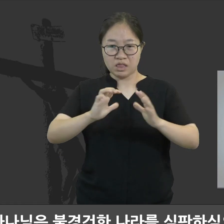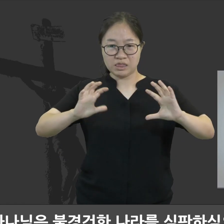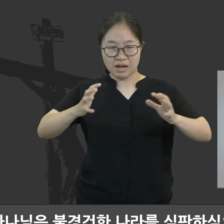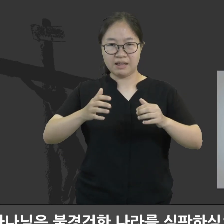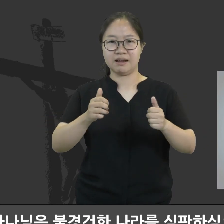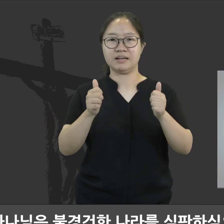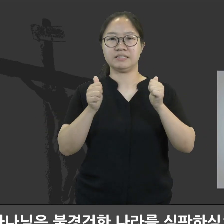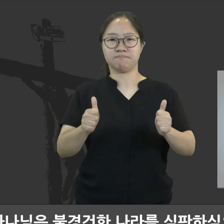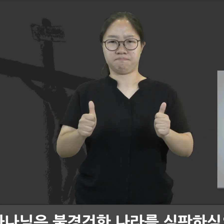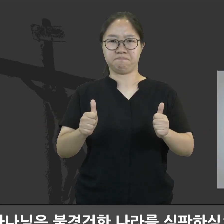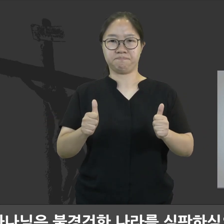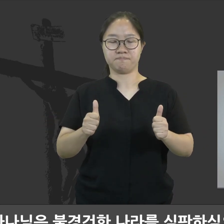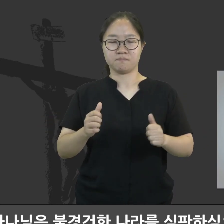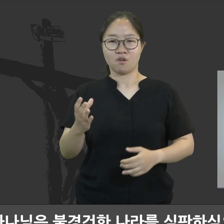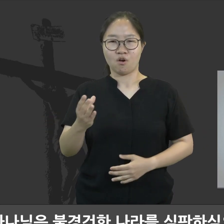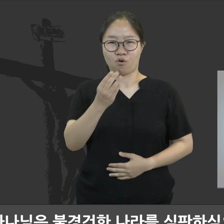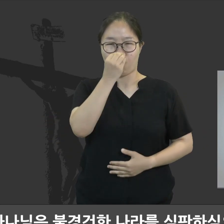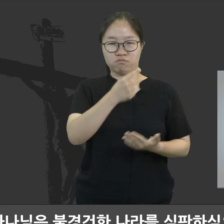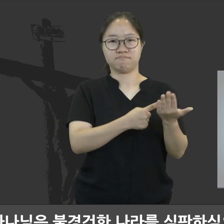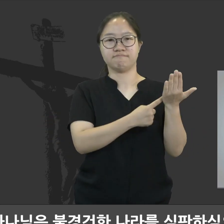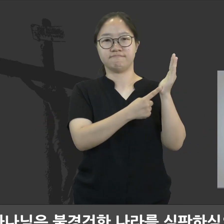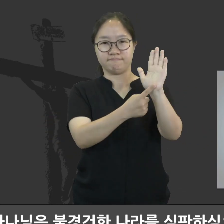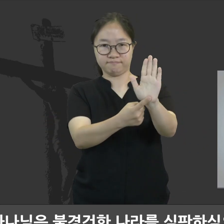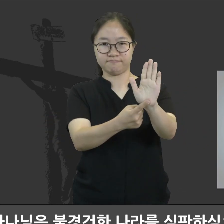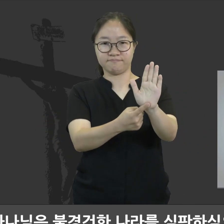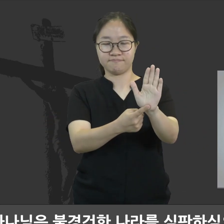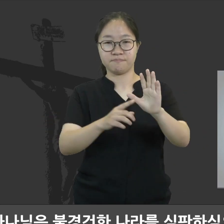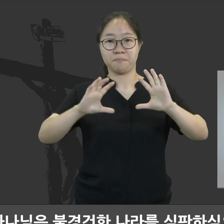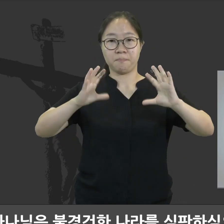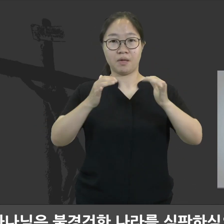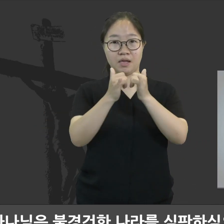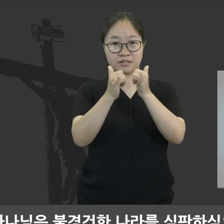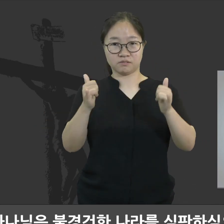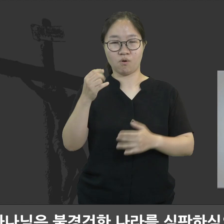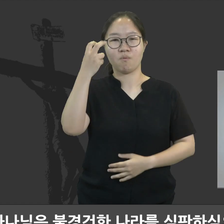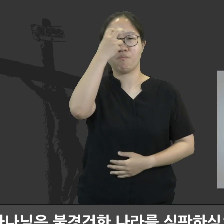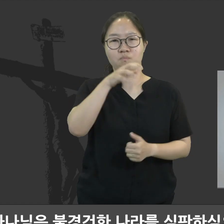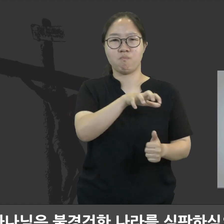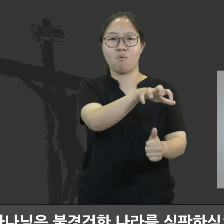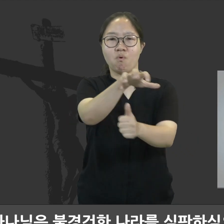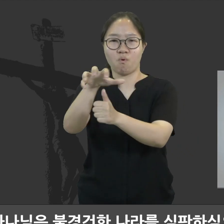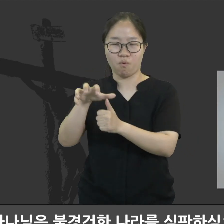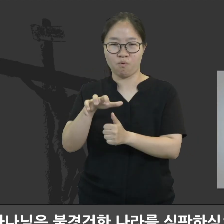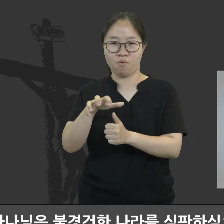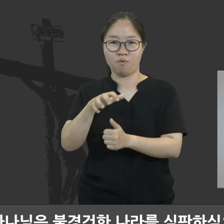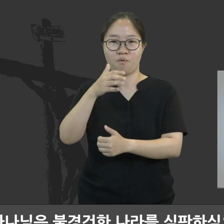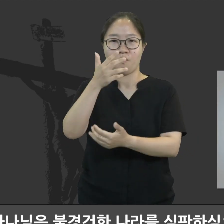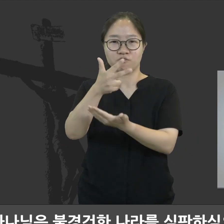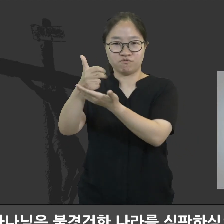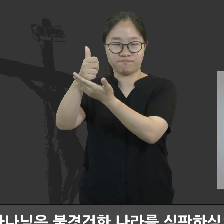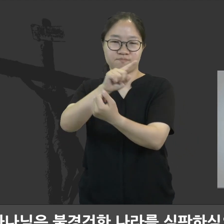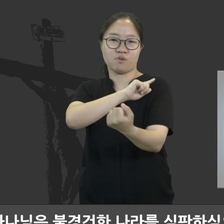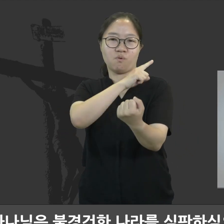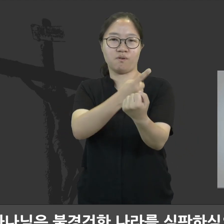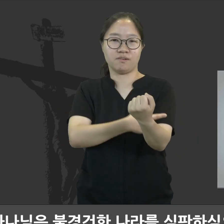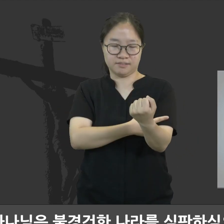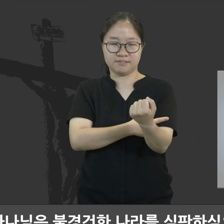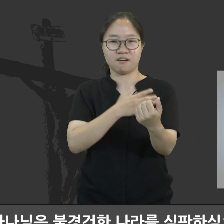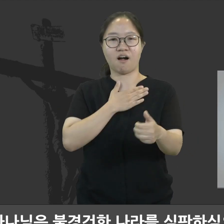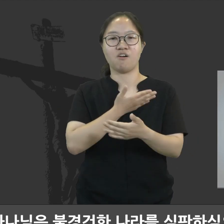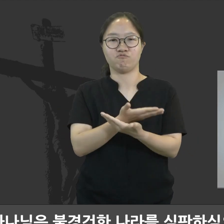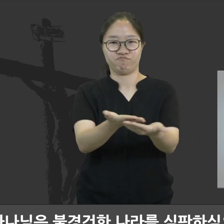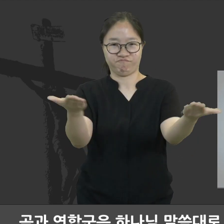나라를 심판하심으로 그의 거룩함을 드러내시고 그의 백성을 보호하심으로 그의 권능을